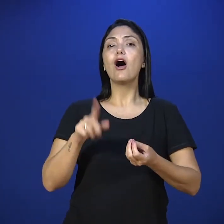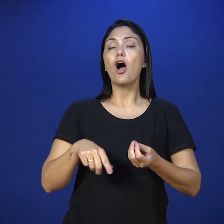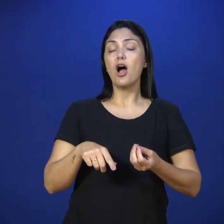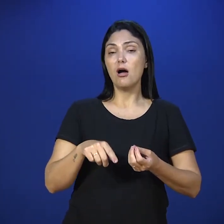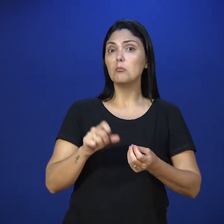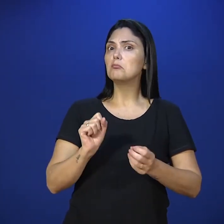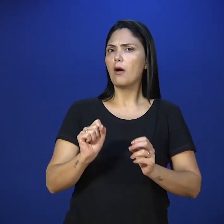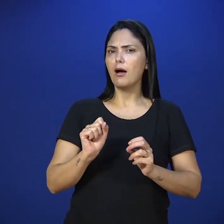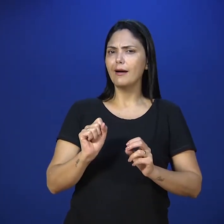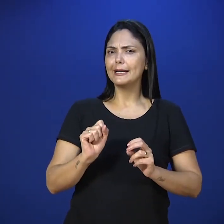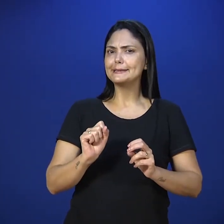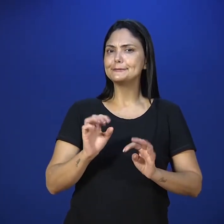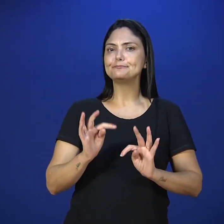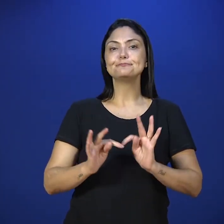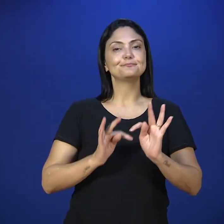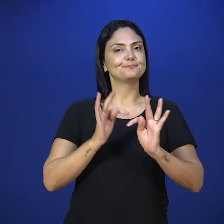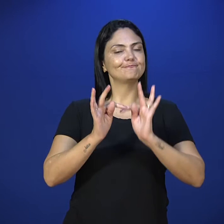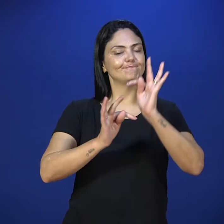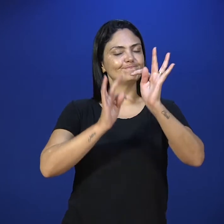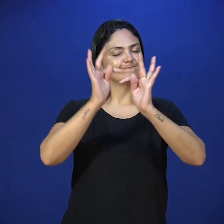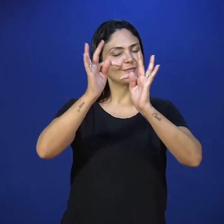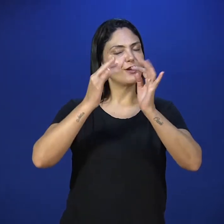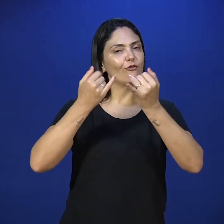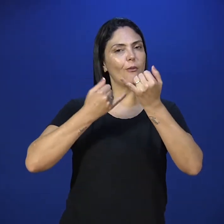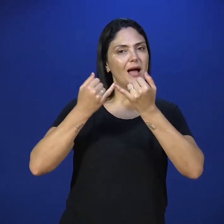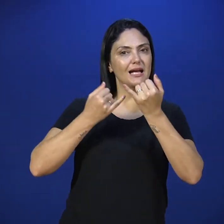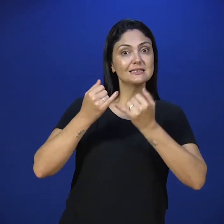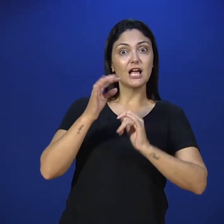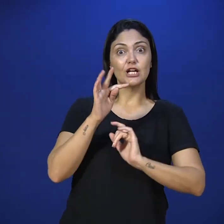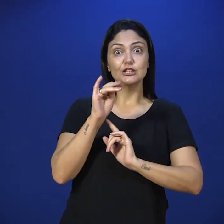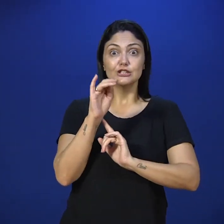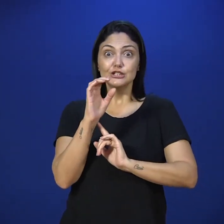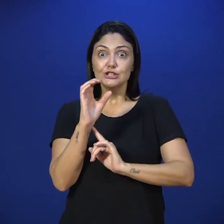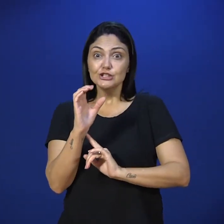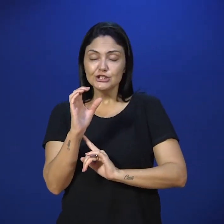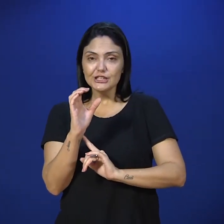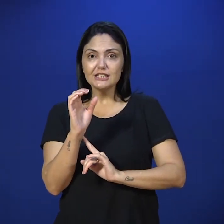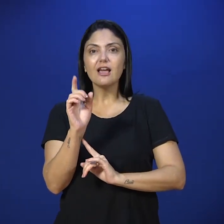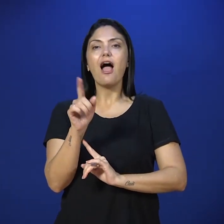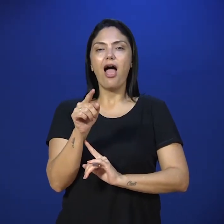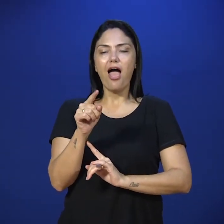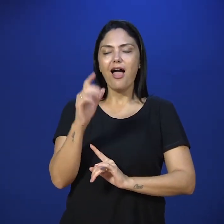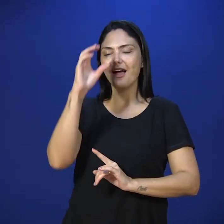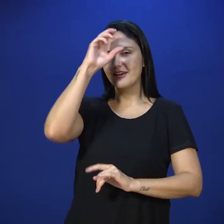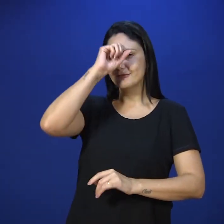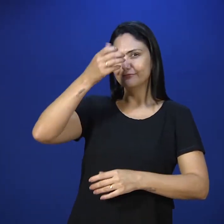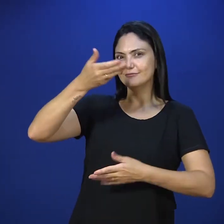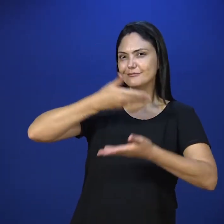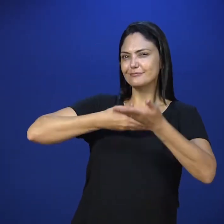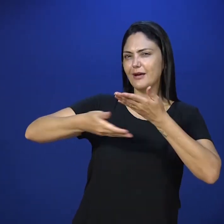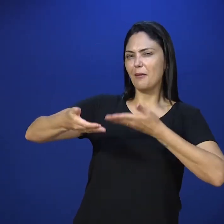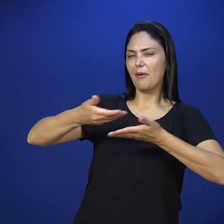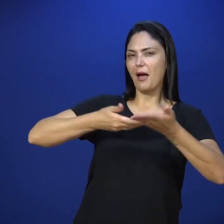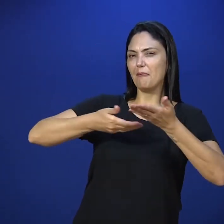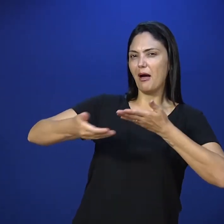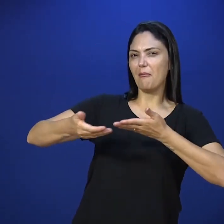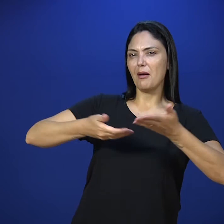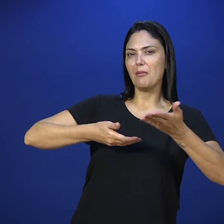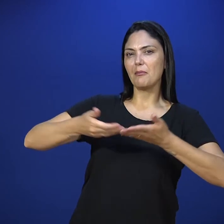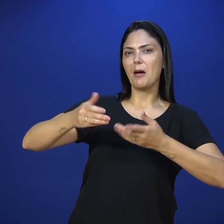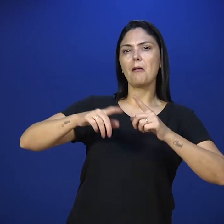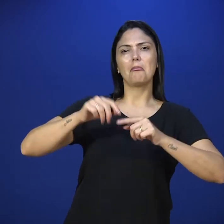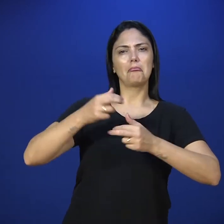intermediadas por tecnologias de informação e comunicação no processo ensino-aprendizagem, com recursos e